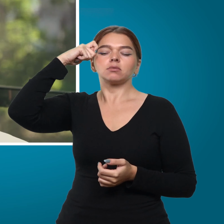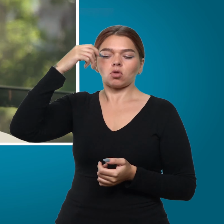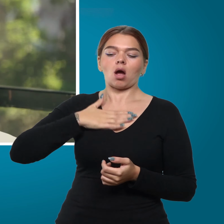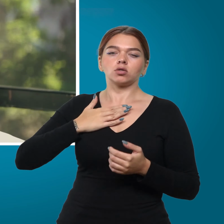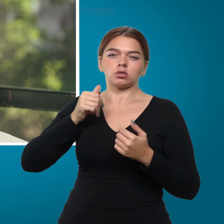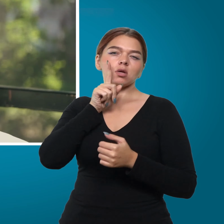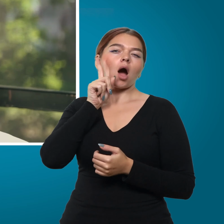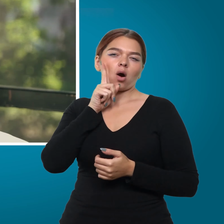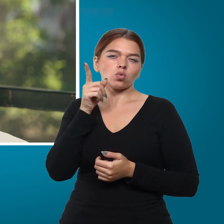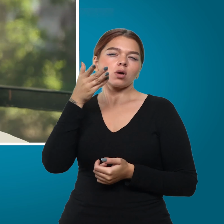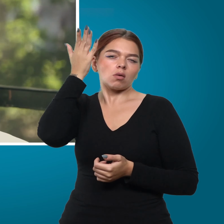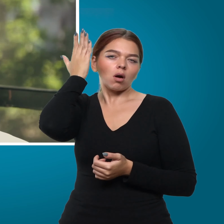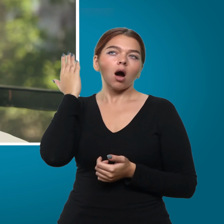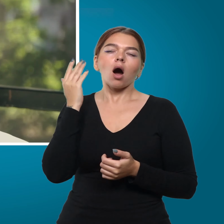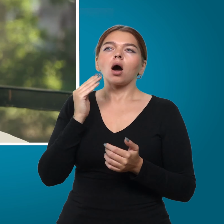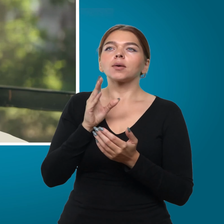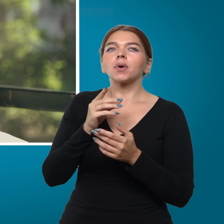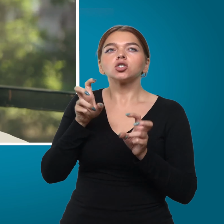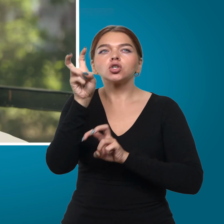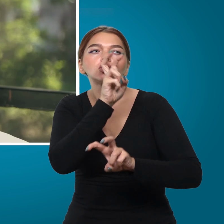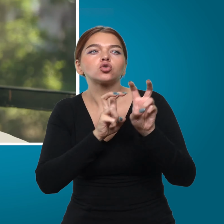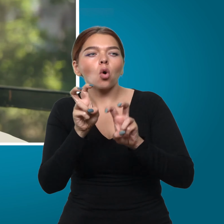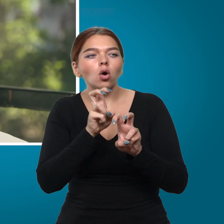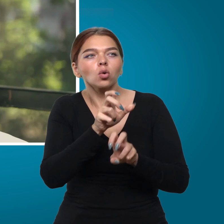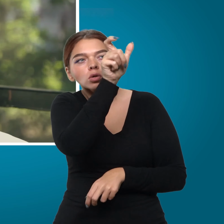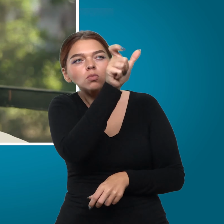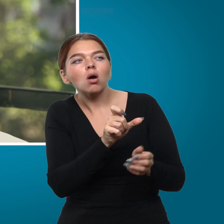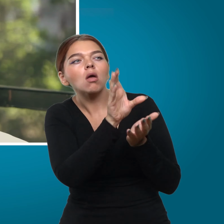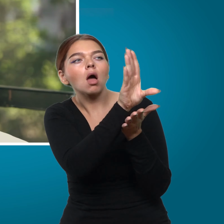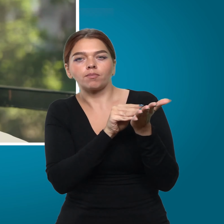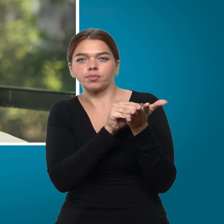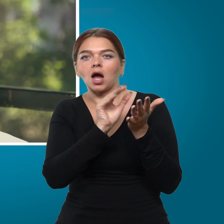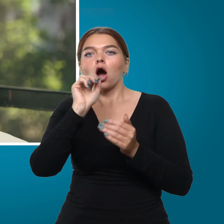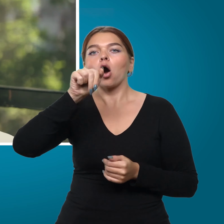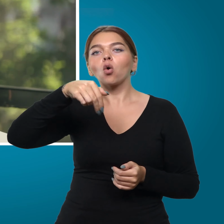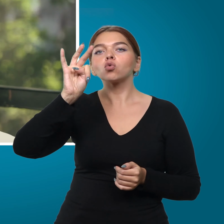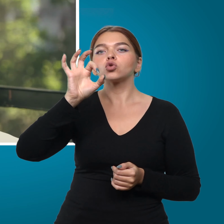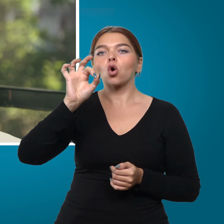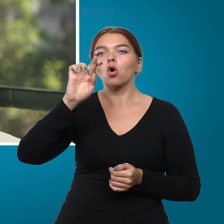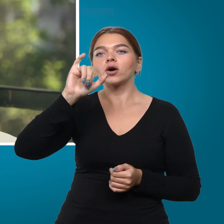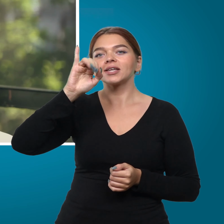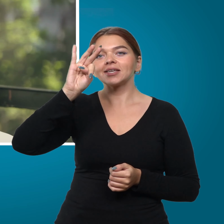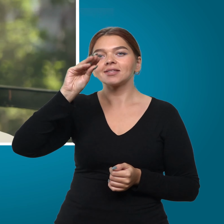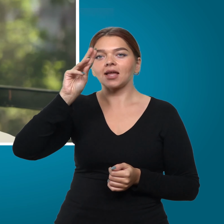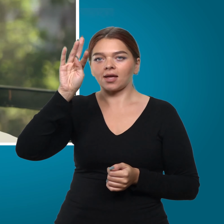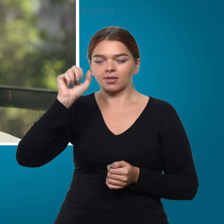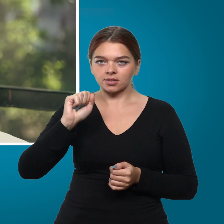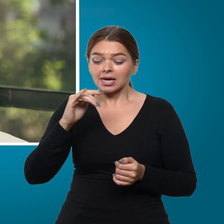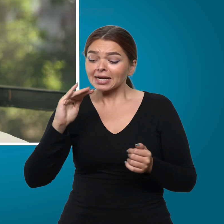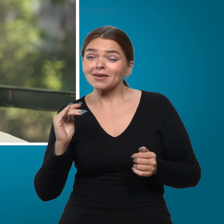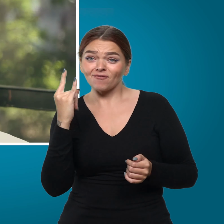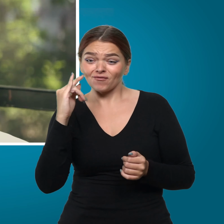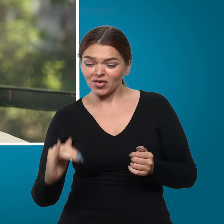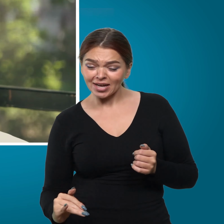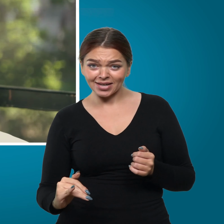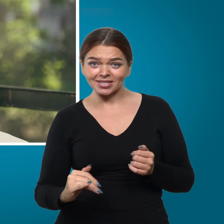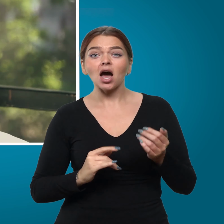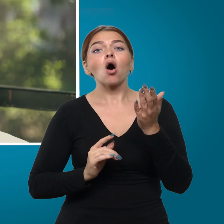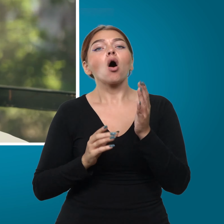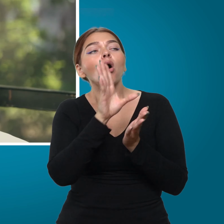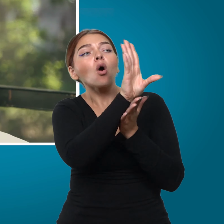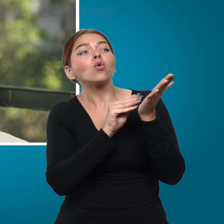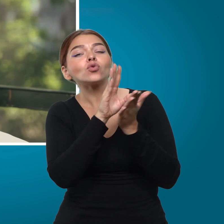per internetą, per dieną galim pamatyti daugybę. Ir čia atsiranda ta problema, kad visko tiek daug. Ir jaunam žmogui,